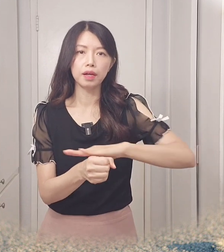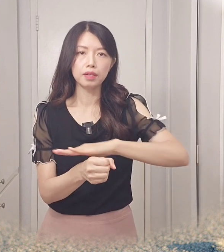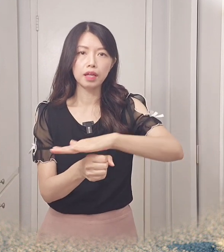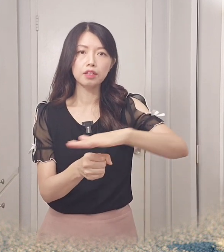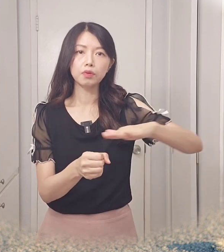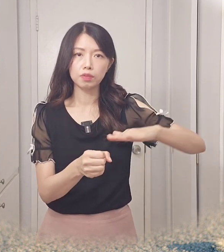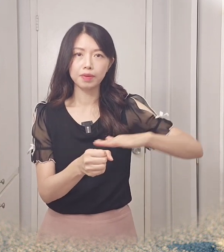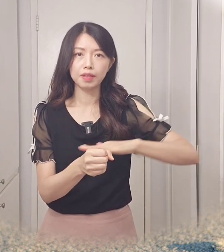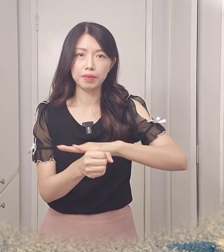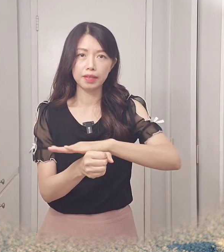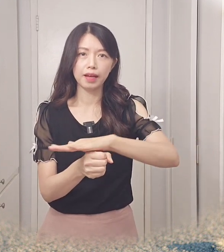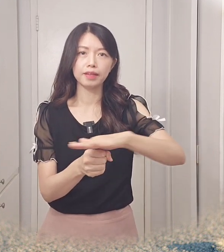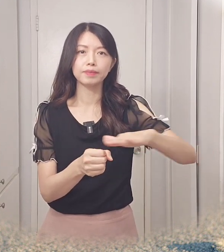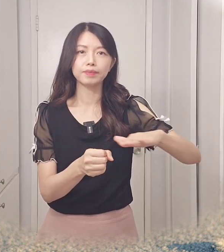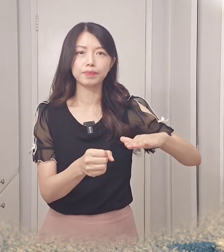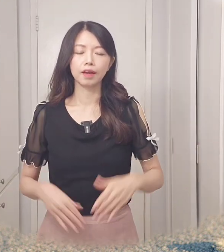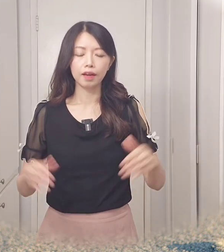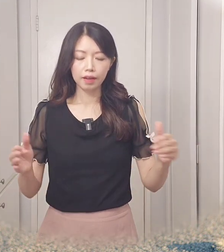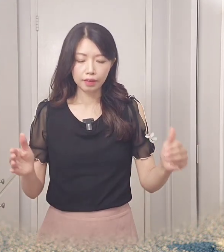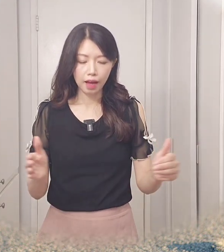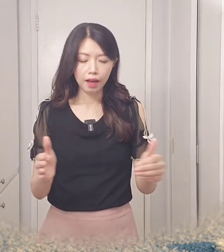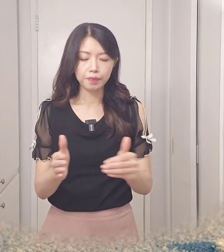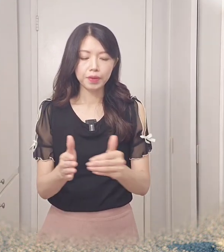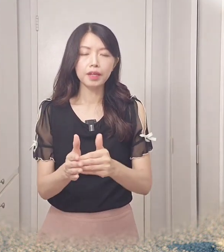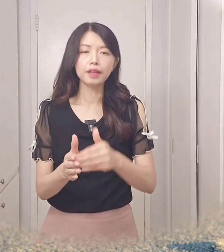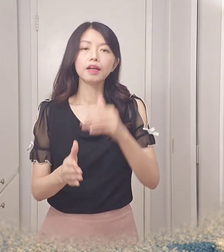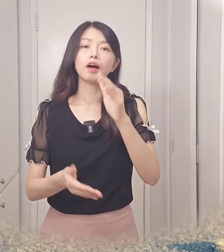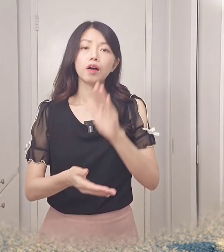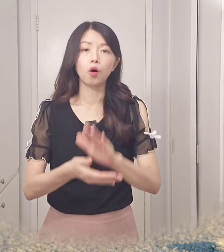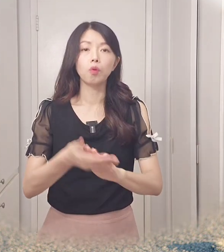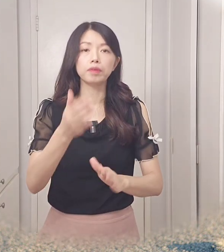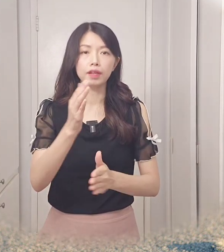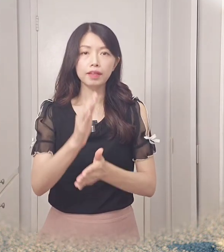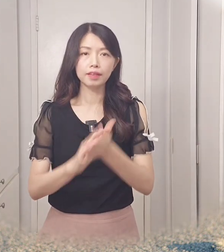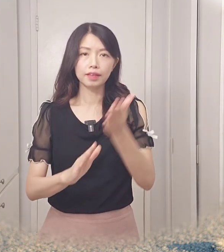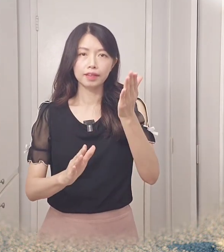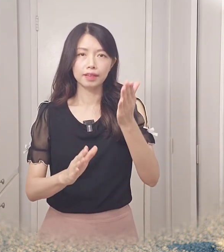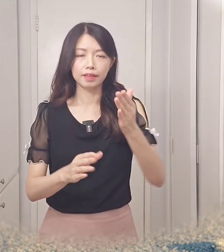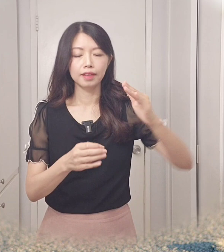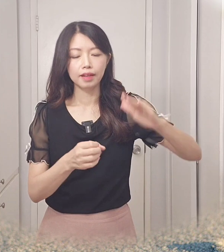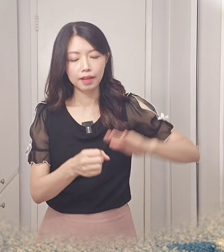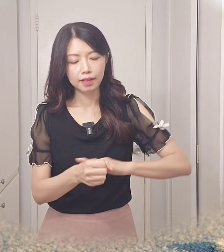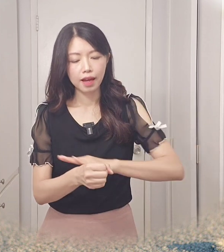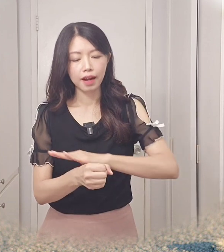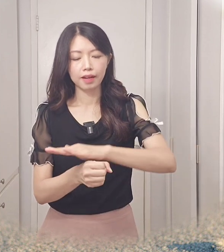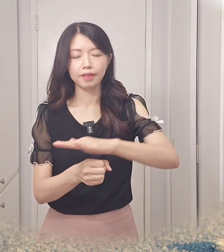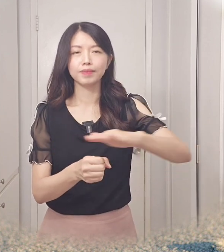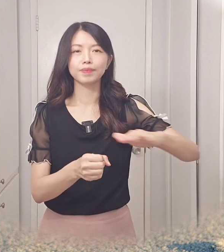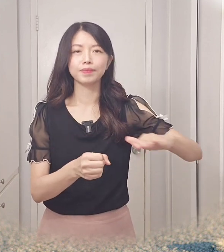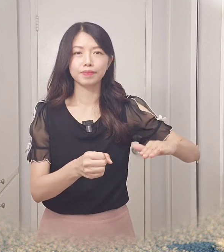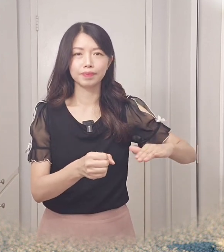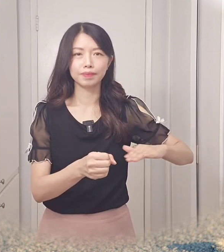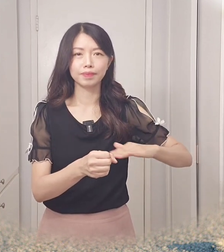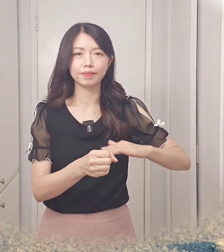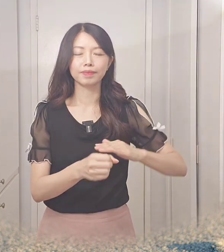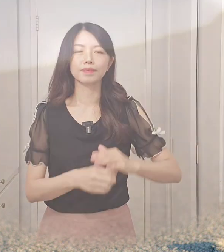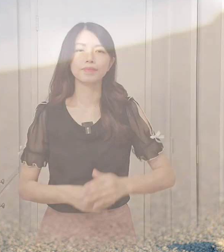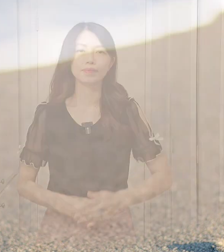위를 쓰다듬어 주시면 됩니다. 다함이 없는 사랑.